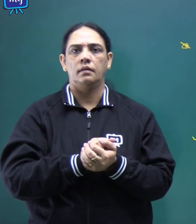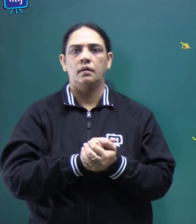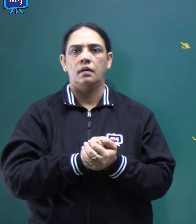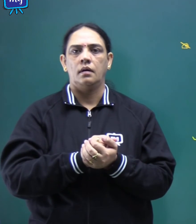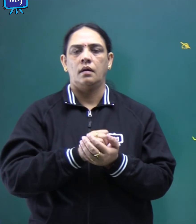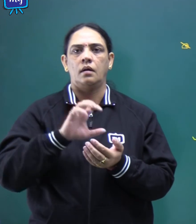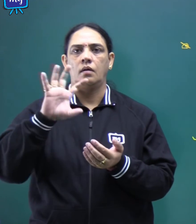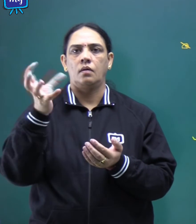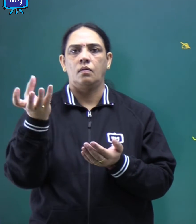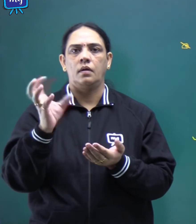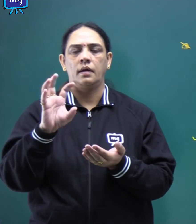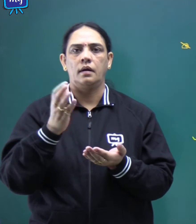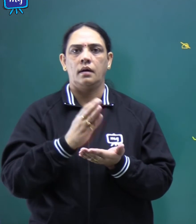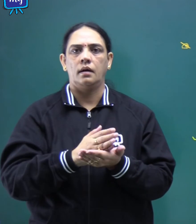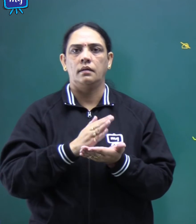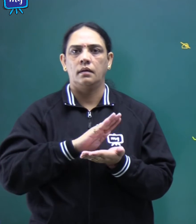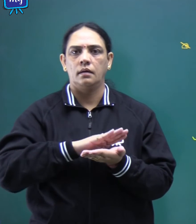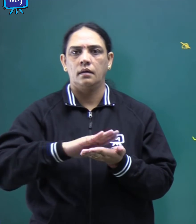अर्धगोले का